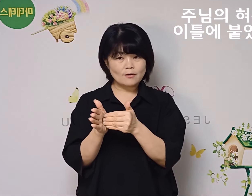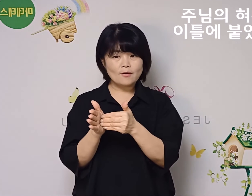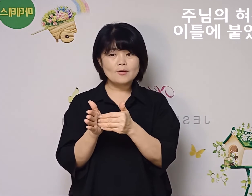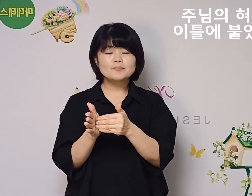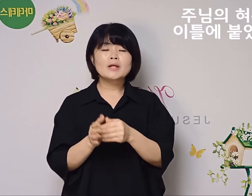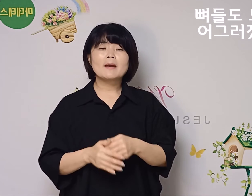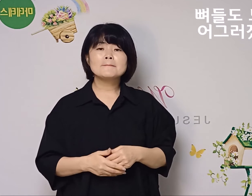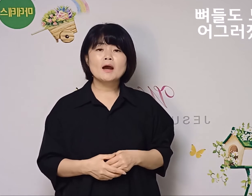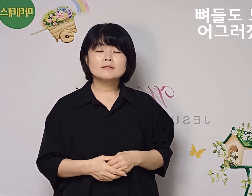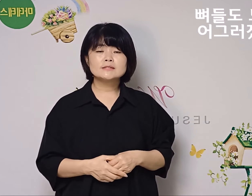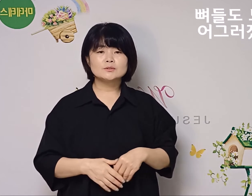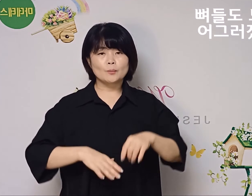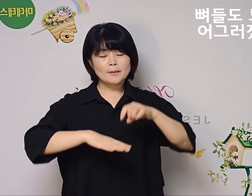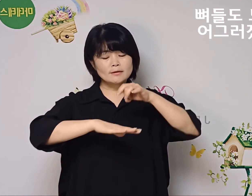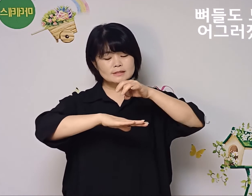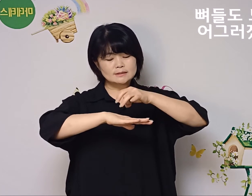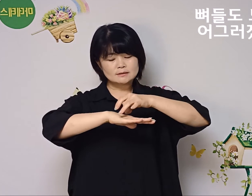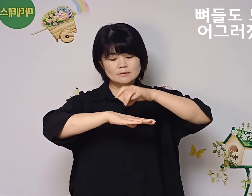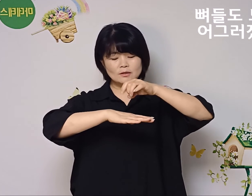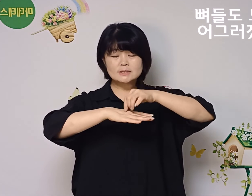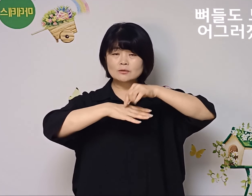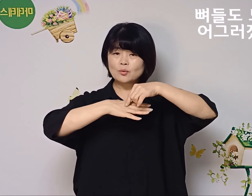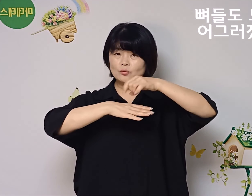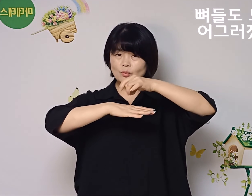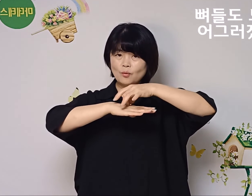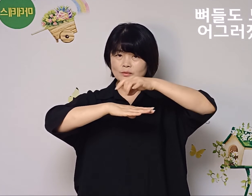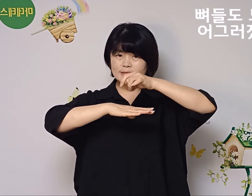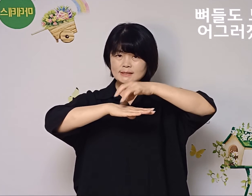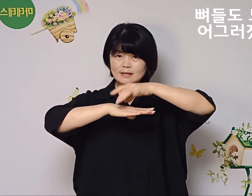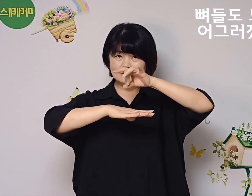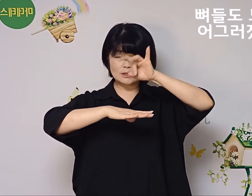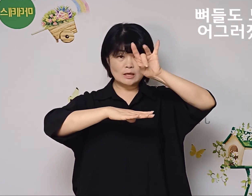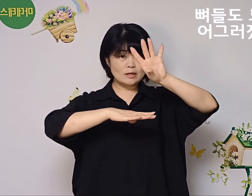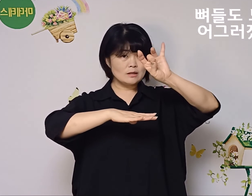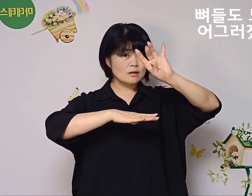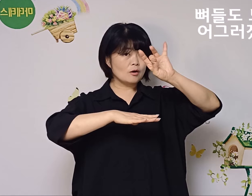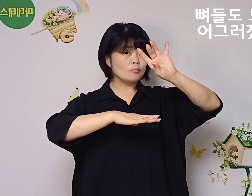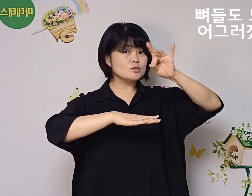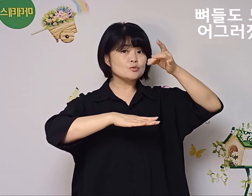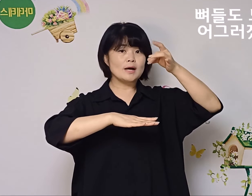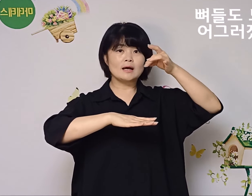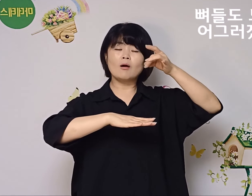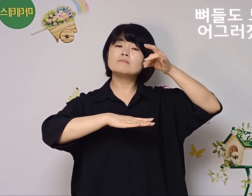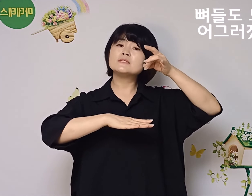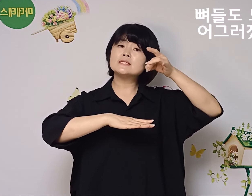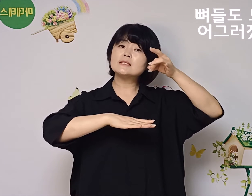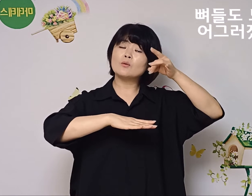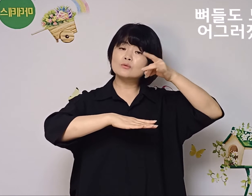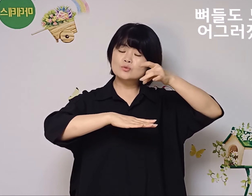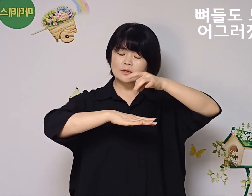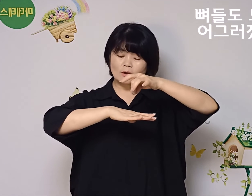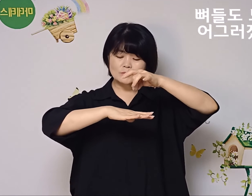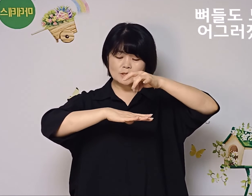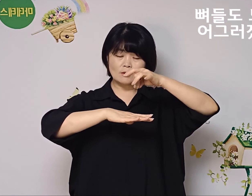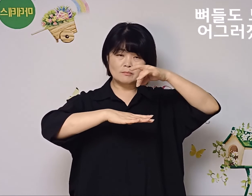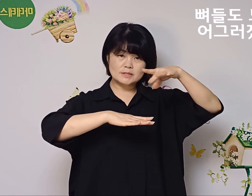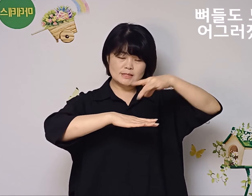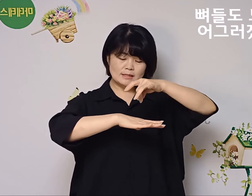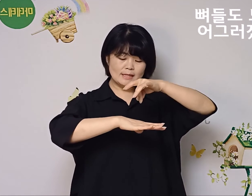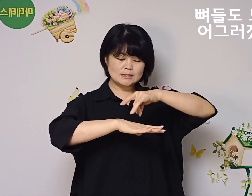과거. 뼈는 여기서 통통 튀세 이렇게 검지와 엄지를 오른손에 검지와 엄지를